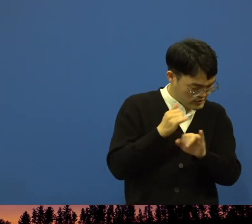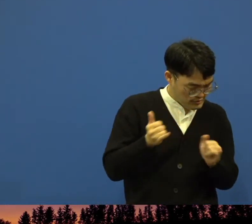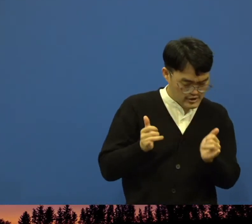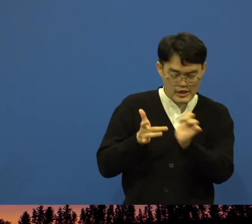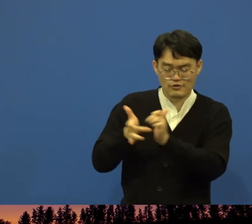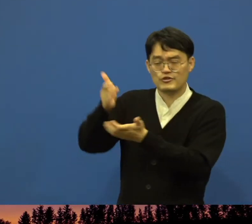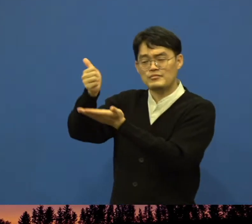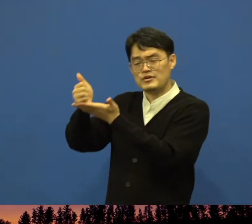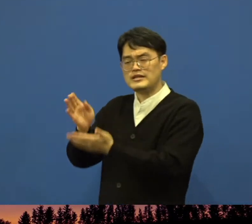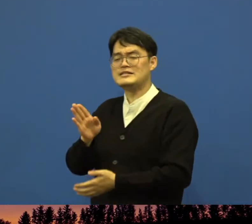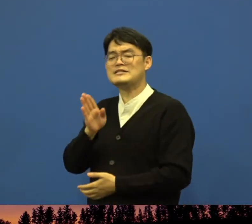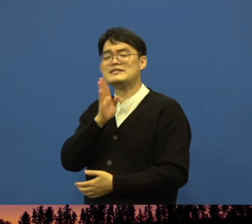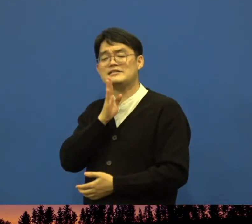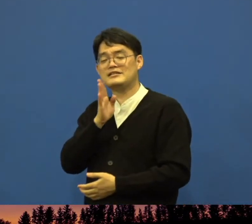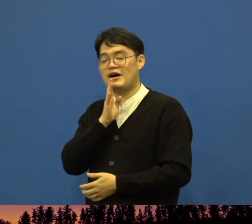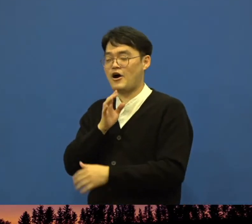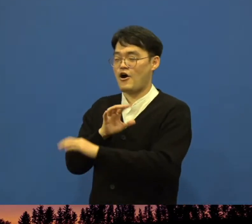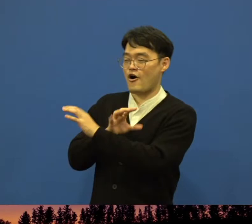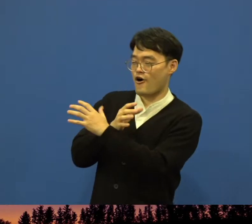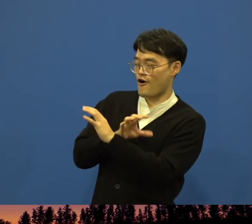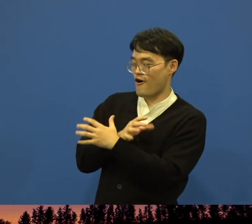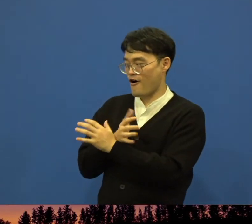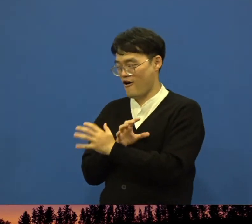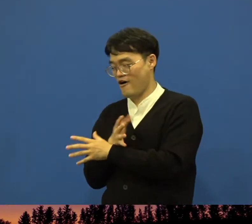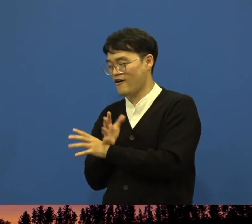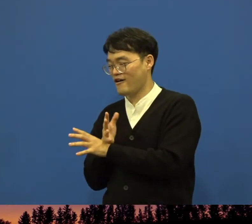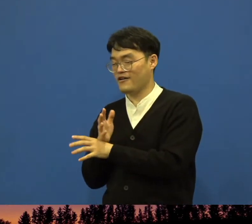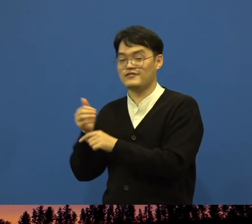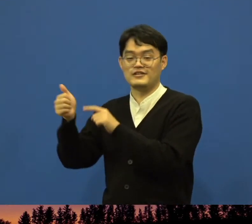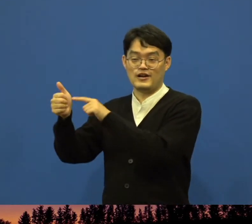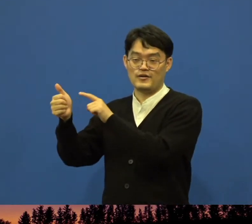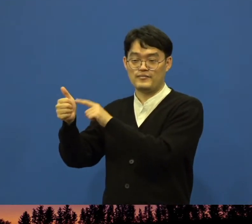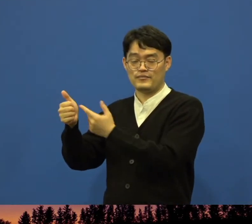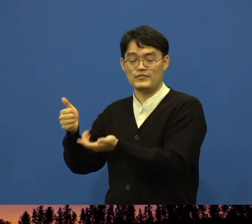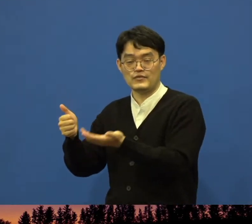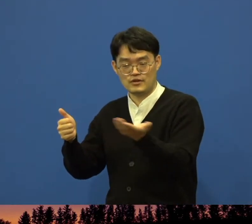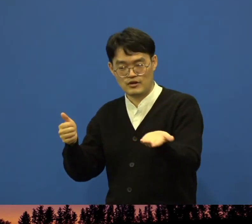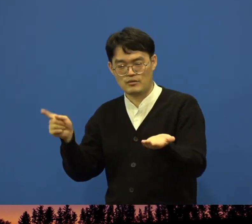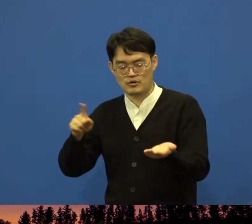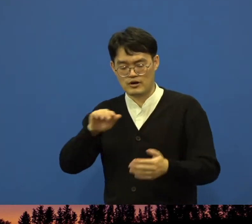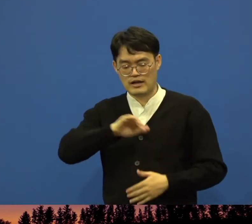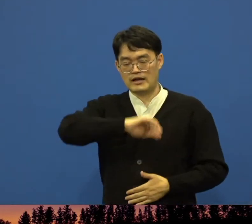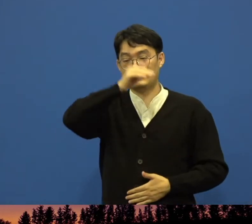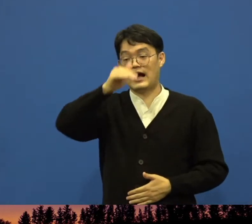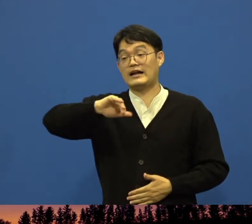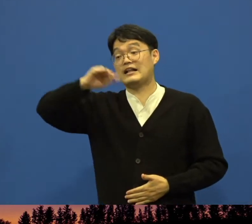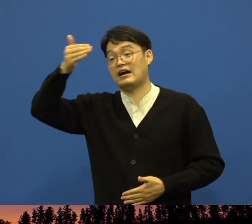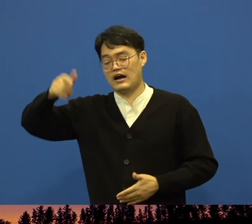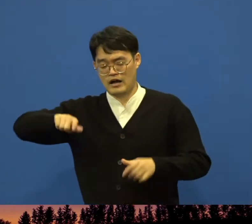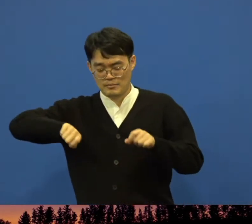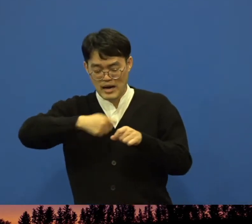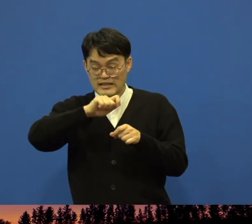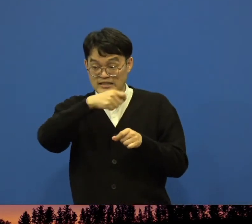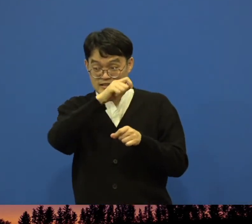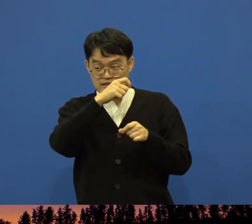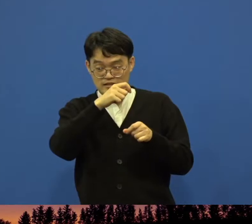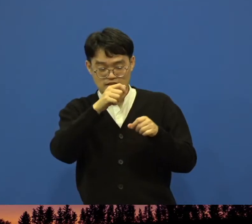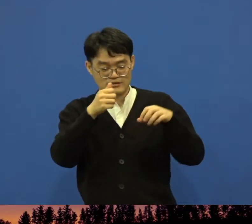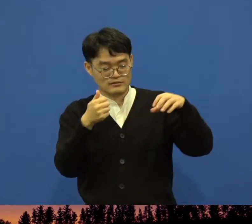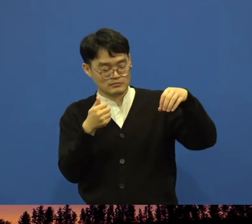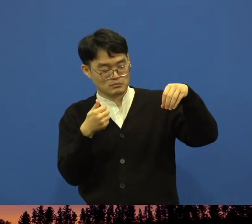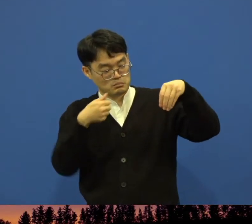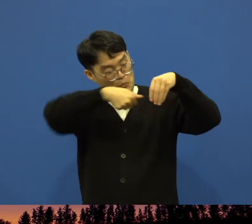한 겁니다. 굉장히 유머술하다. 그러니까 낙타가 바늘기로 들어가는 그 비유도 그 당시에 예수님의 그